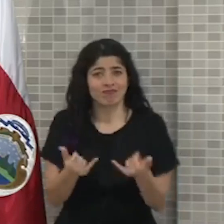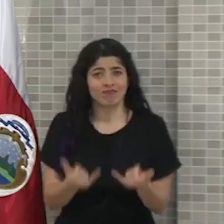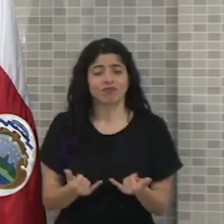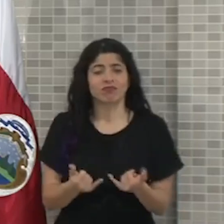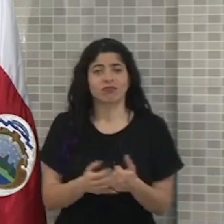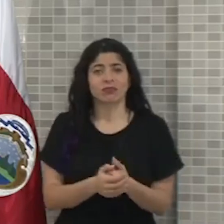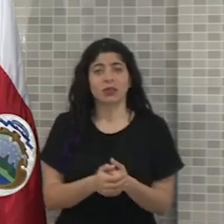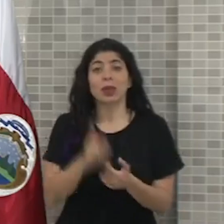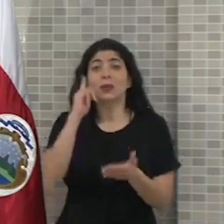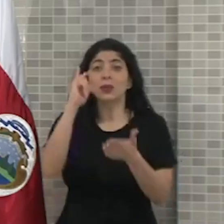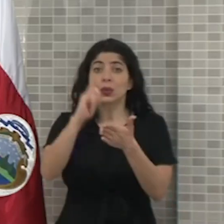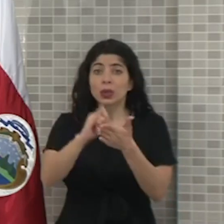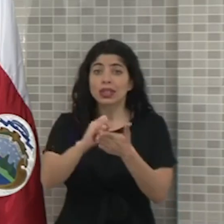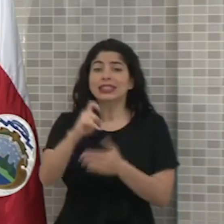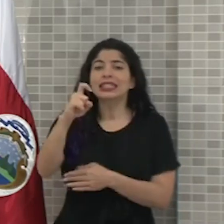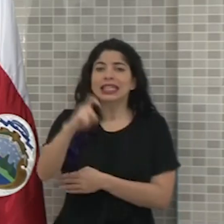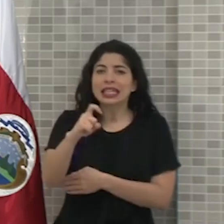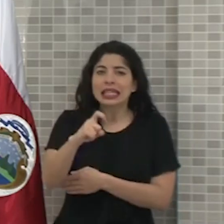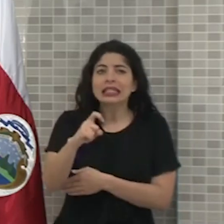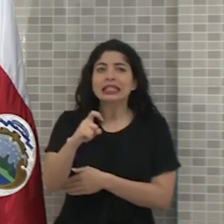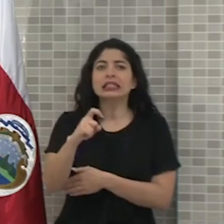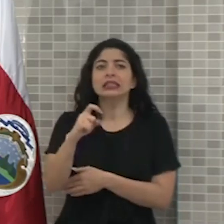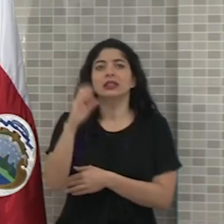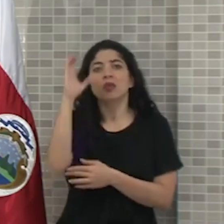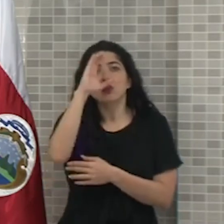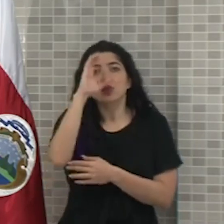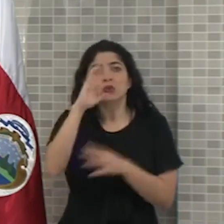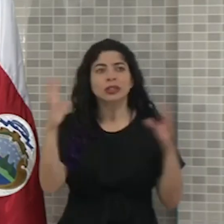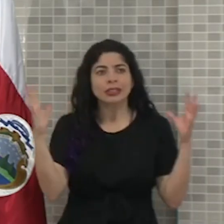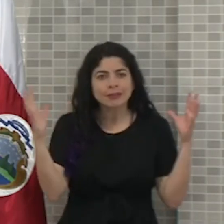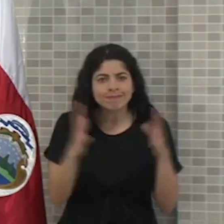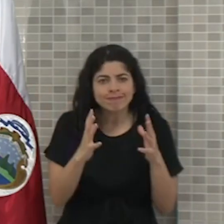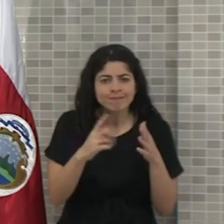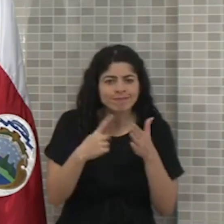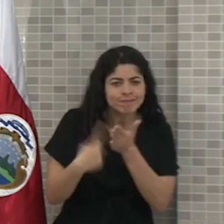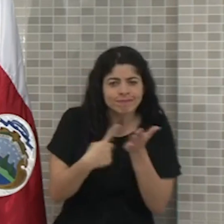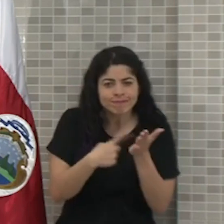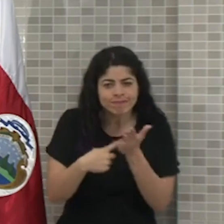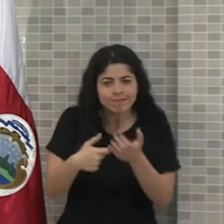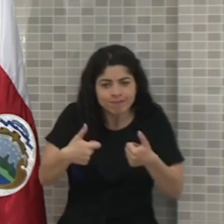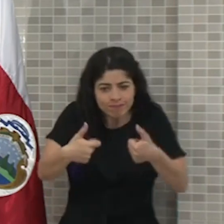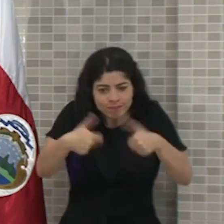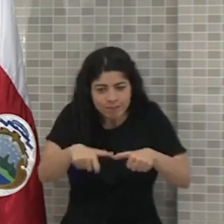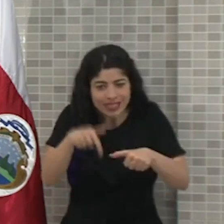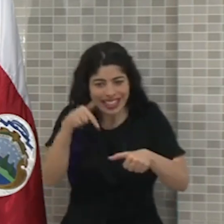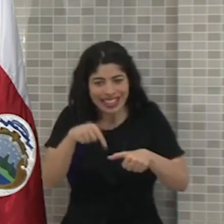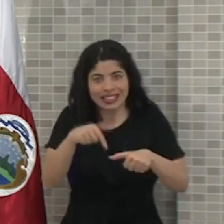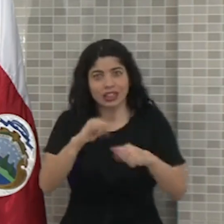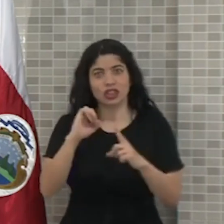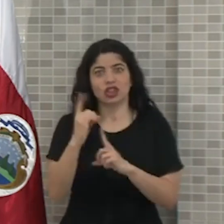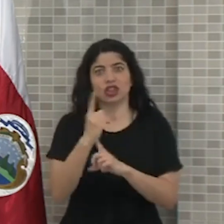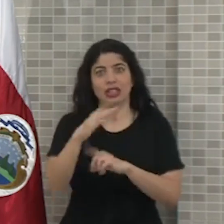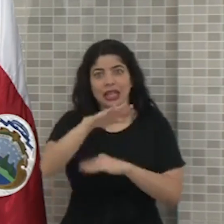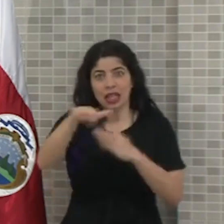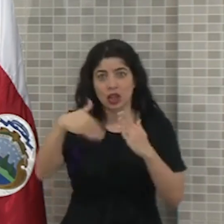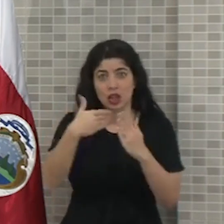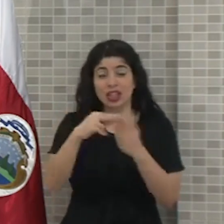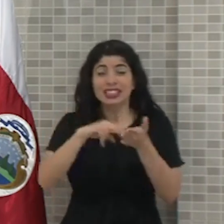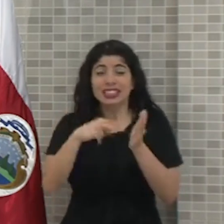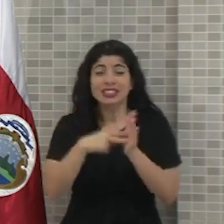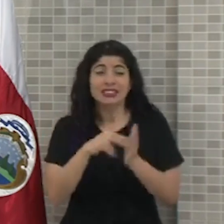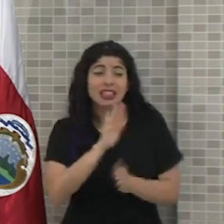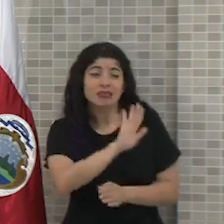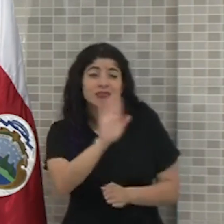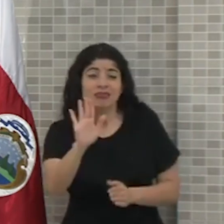para ello necesitamos buscar la forma de ponernos de acuerdo como sociedad. Ahí es donde los distintos